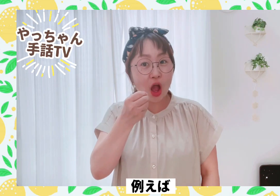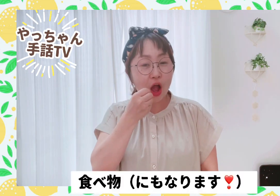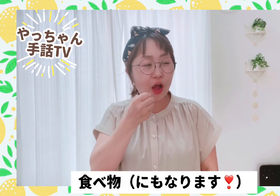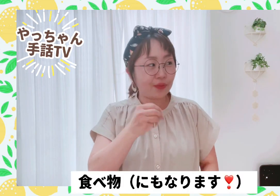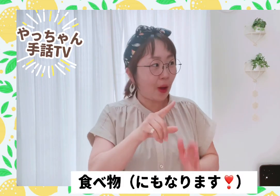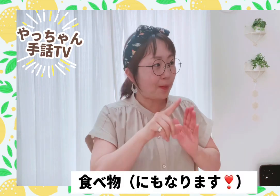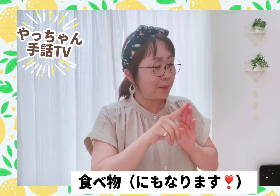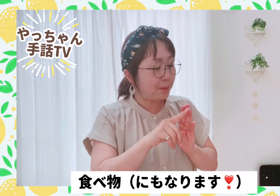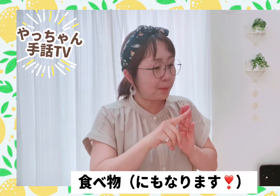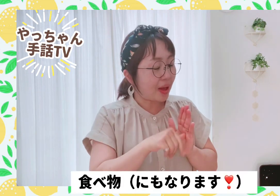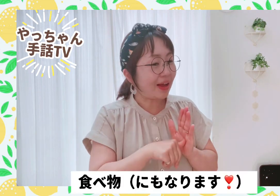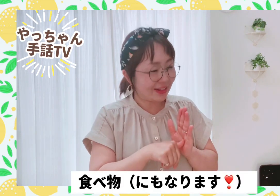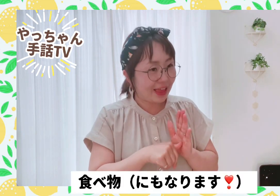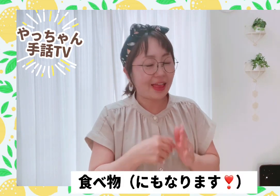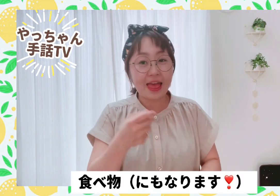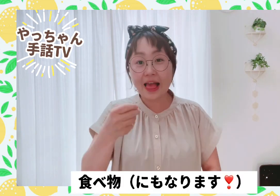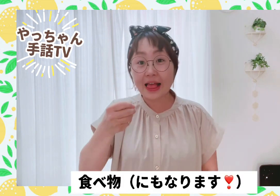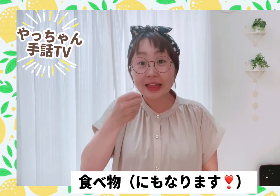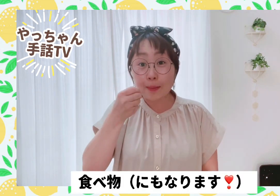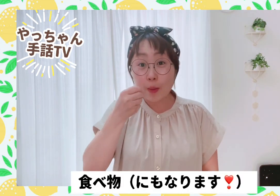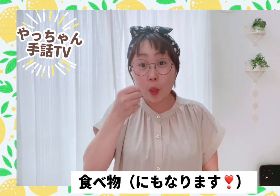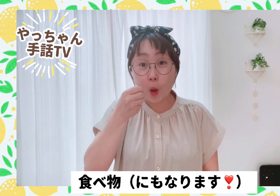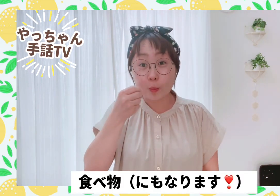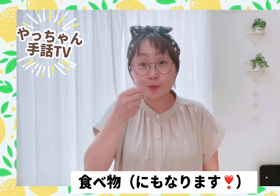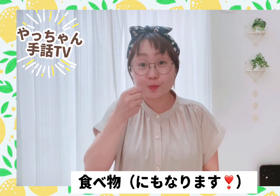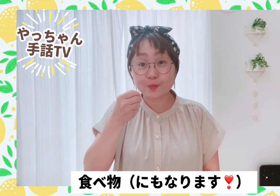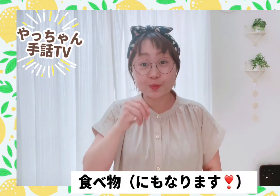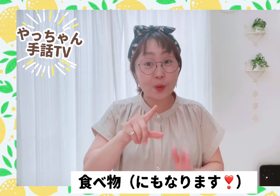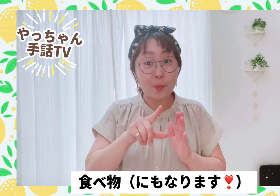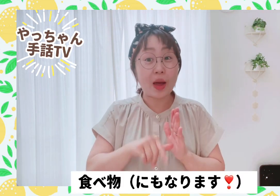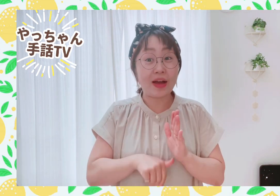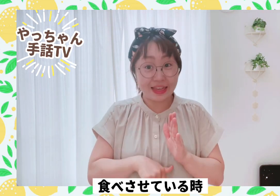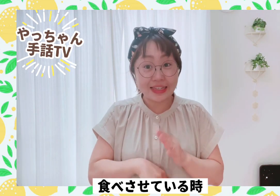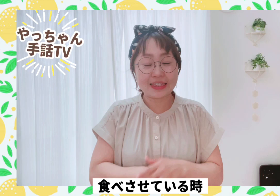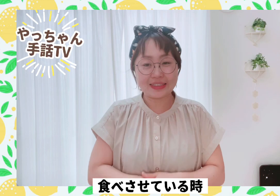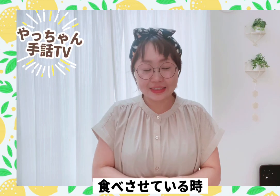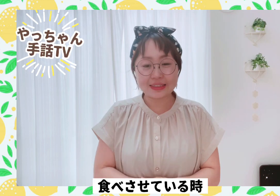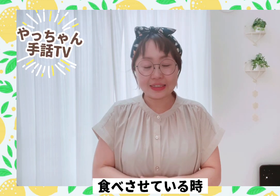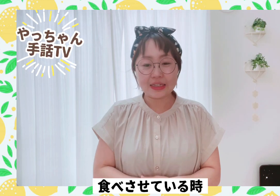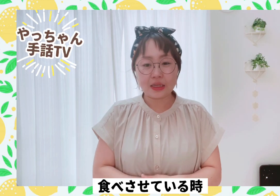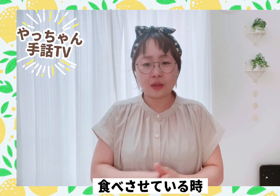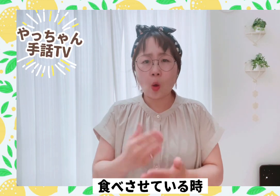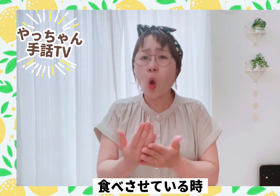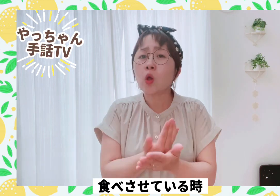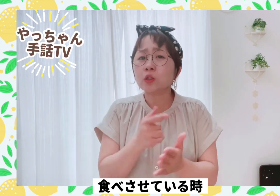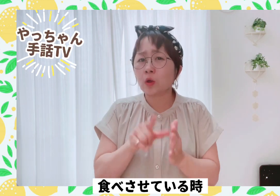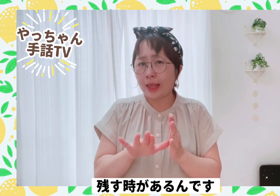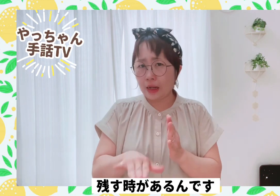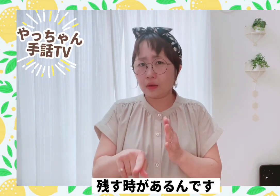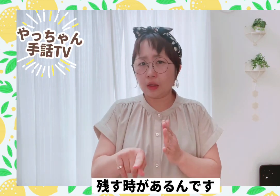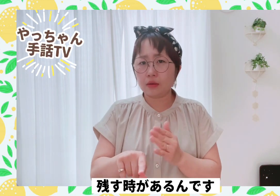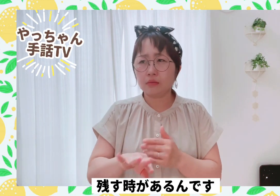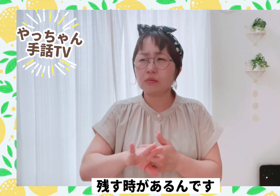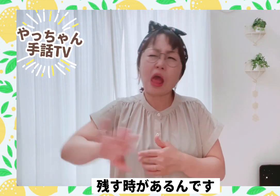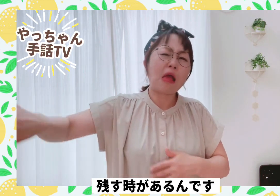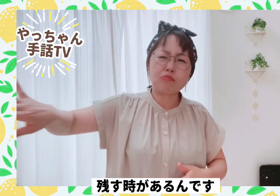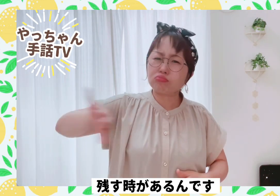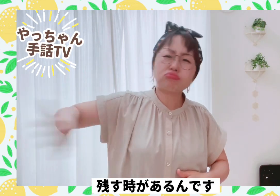食べ物ですね。食べ物を食べさせてる時ですね、残す時あるんですよ